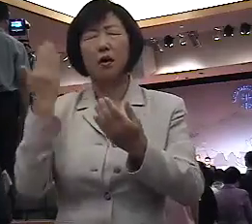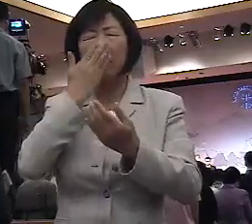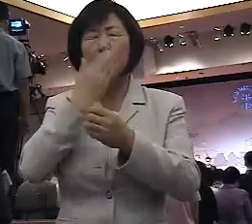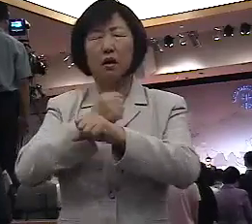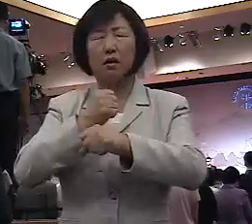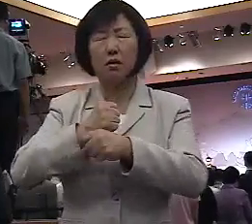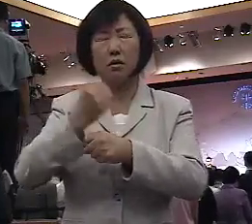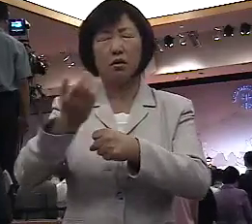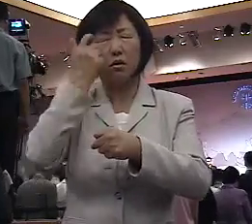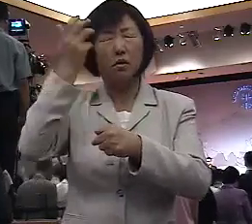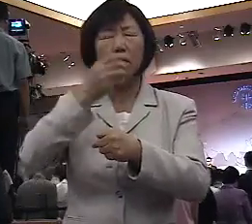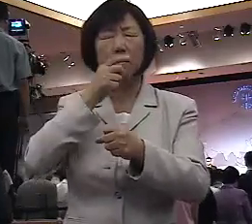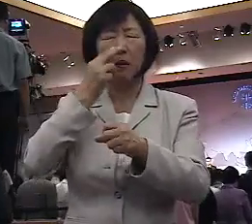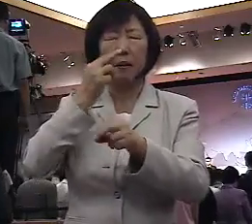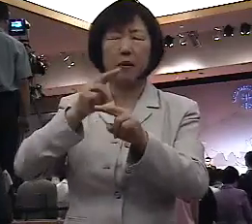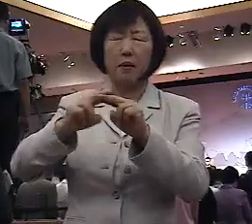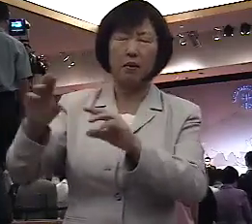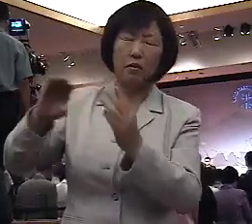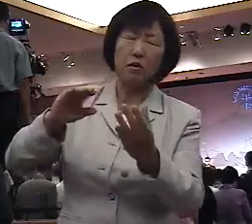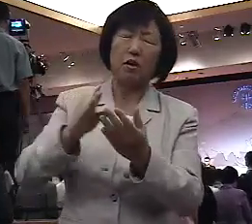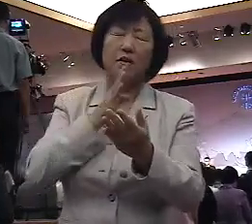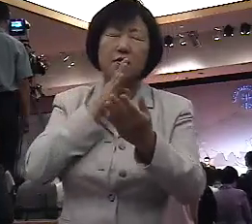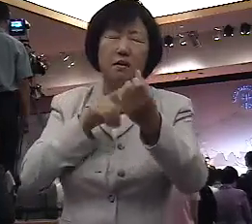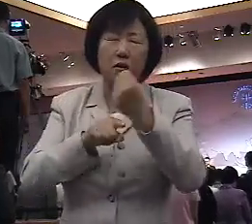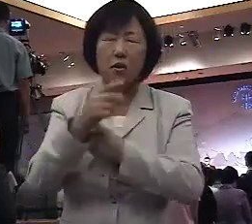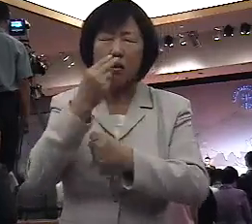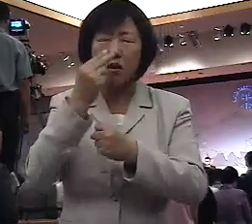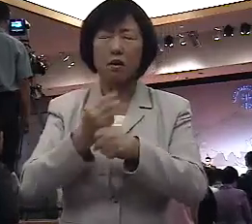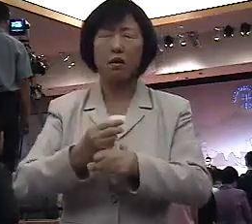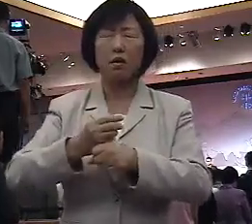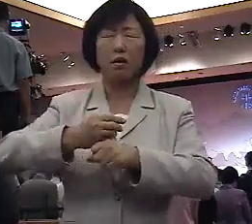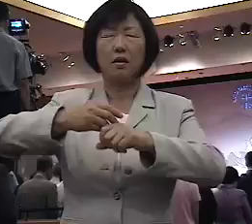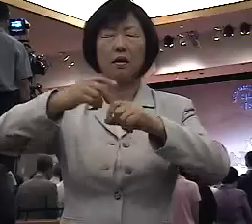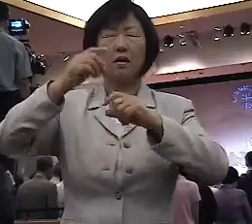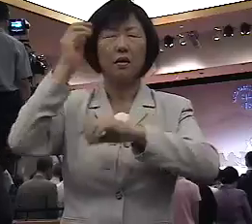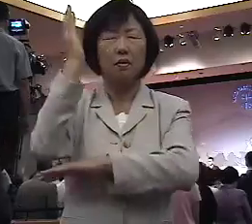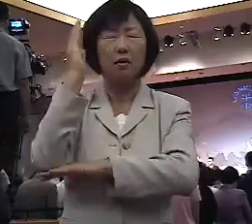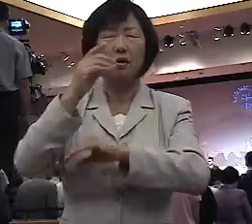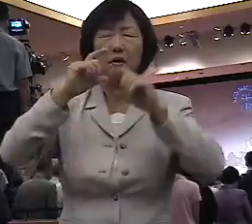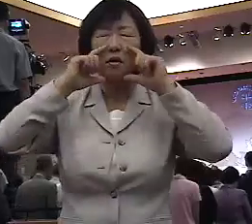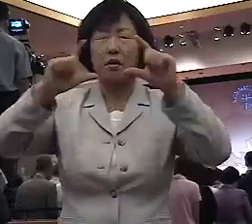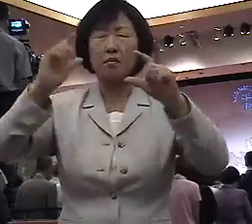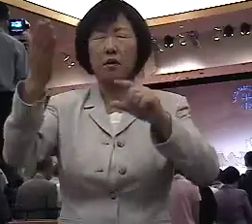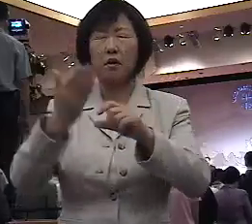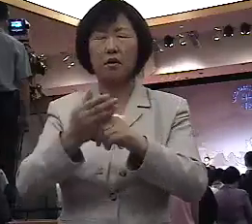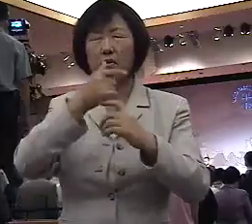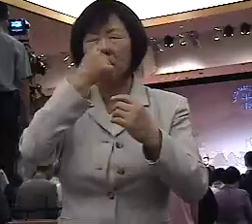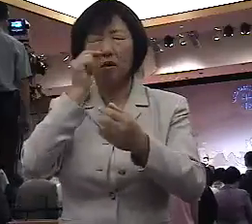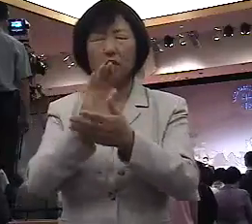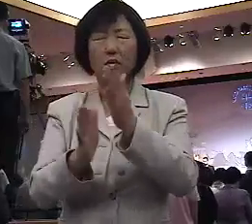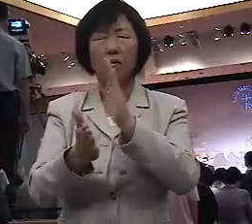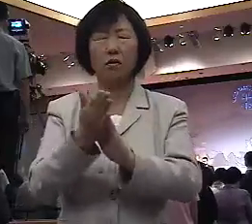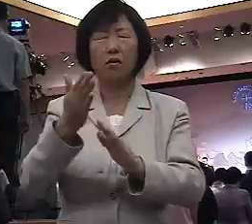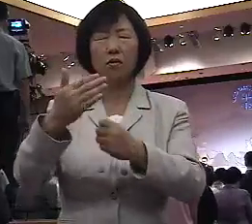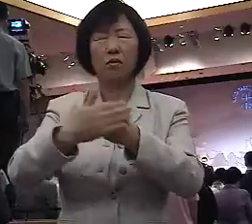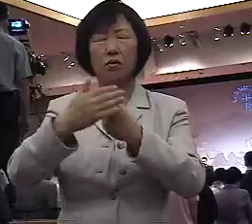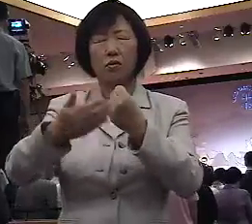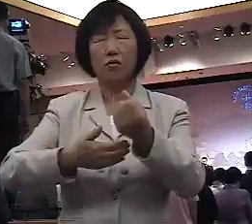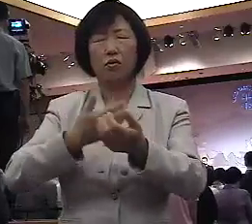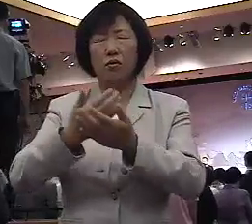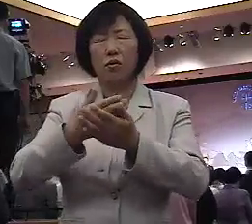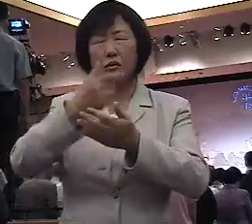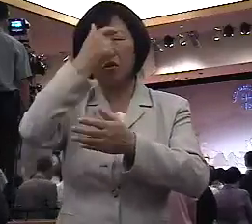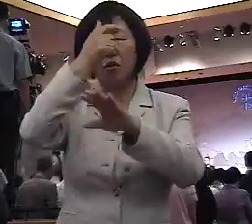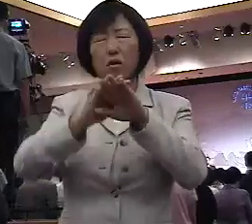하시고 성령으로 기름 부으셔서 진리와 생명의 말씀이 선포되기에 부족함이 없게 하옵소서. 아멘. 예배의 모든